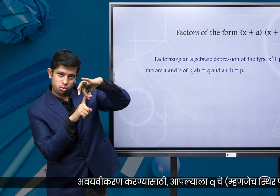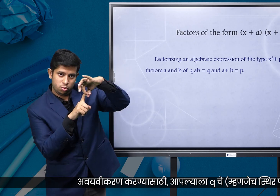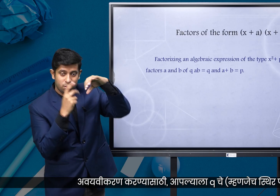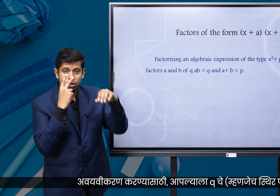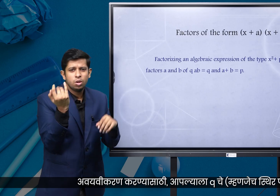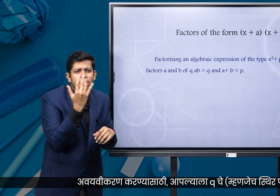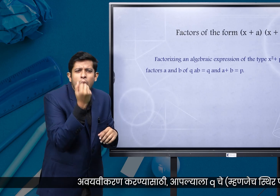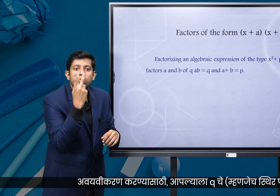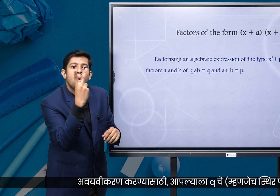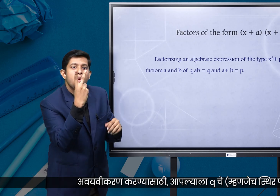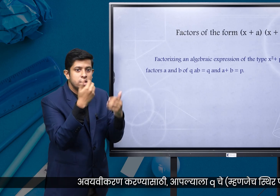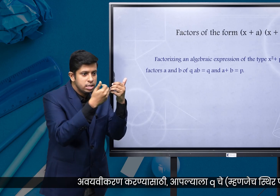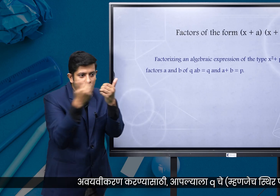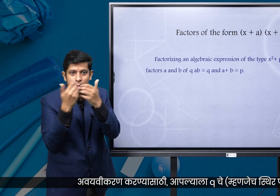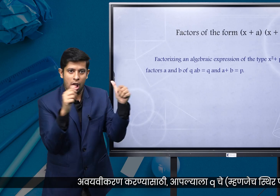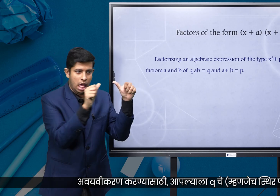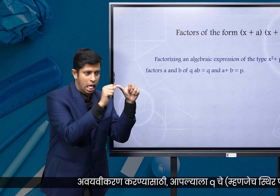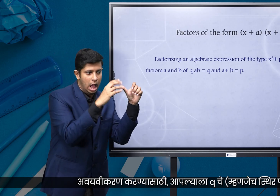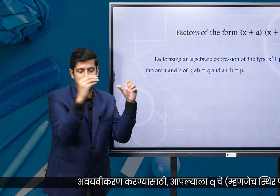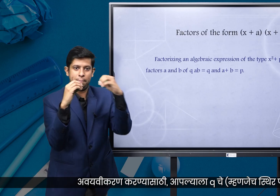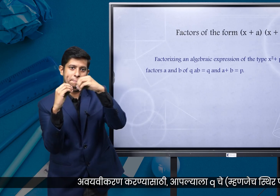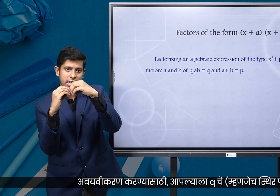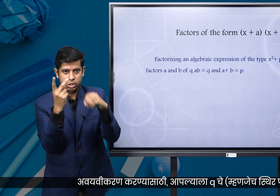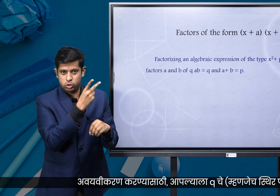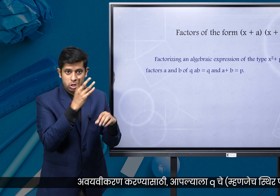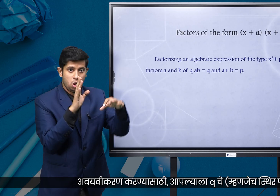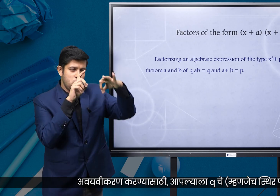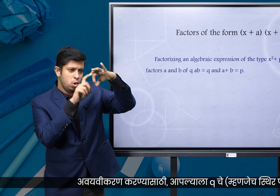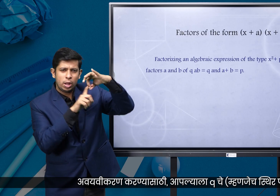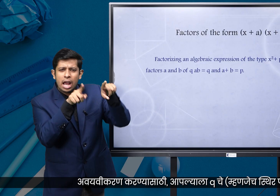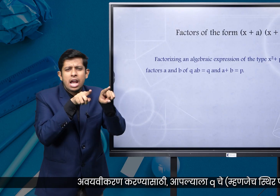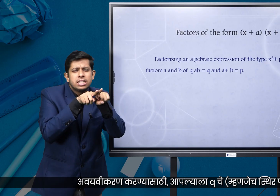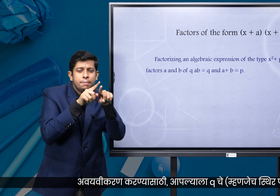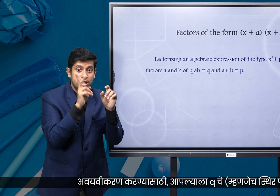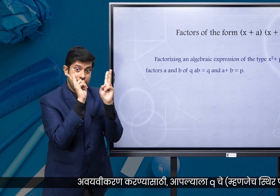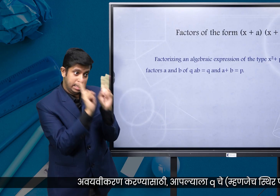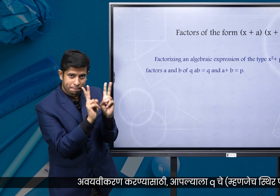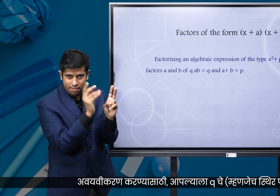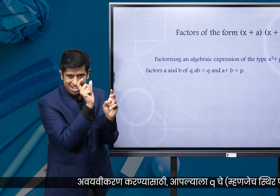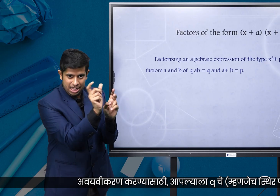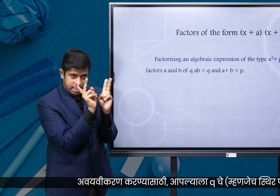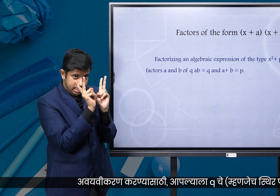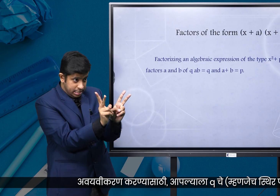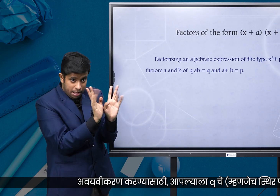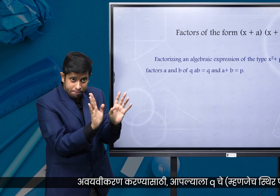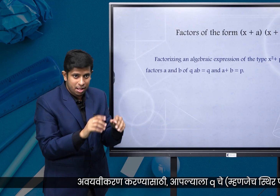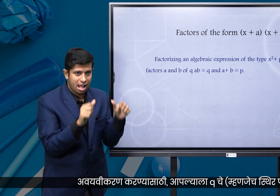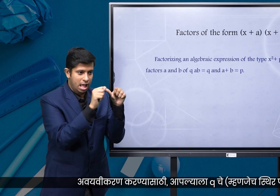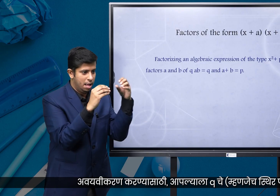अवयवीकरण करण्यासाठी आपल्याला q चे म्हणजेच स्थिर पद a आणि b हे 2 घटक आढळतात, जसे